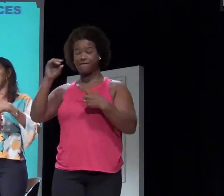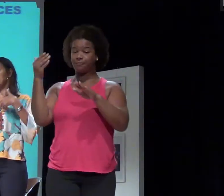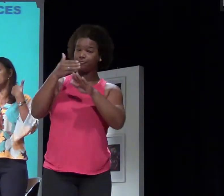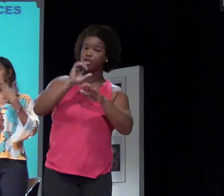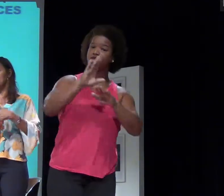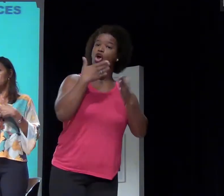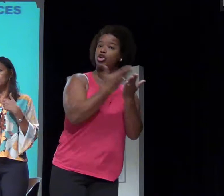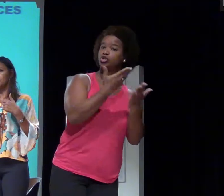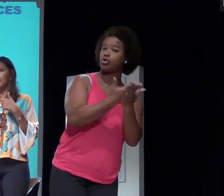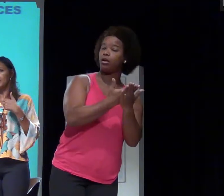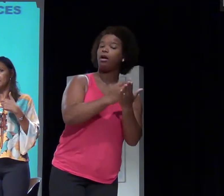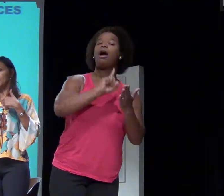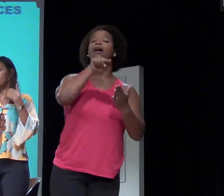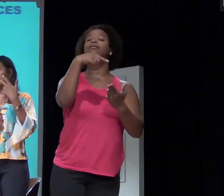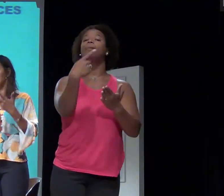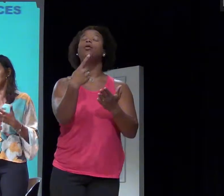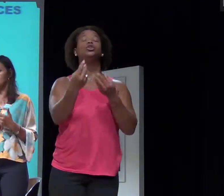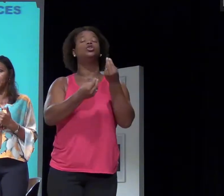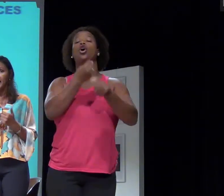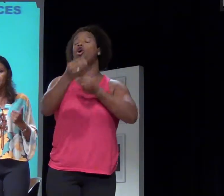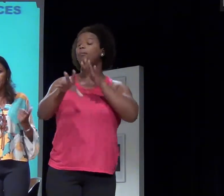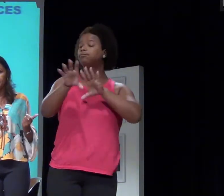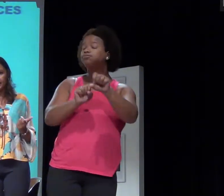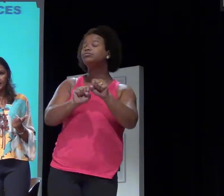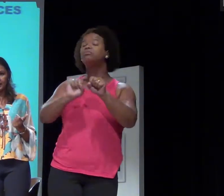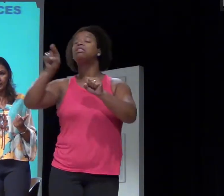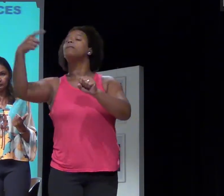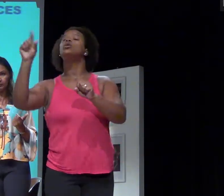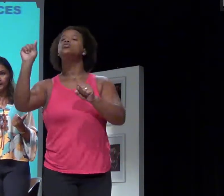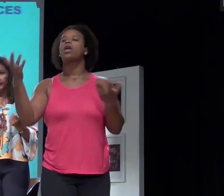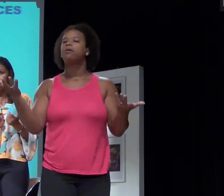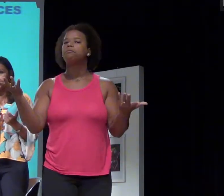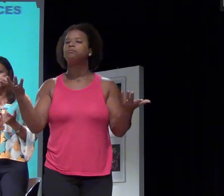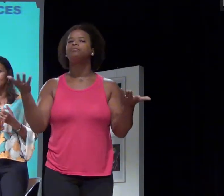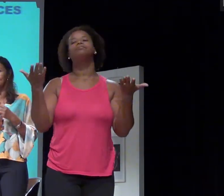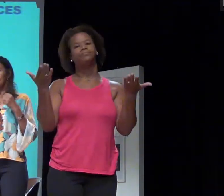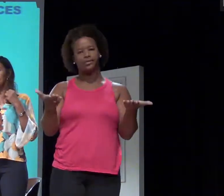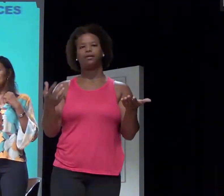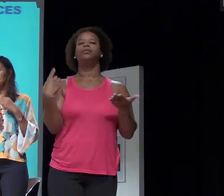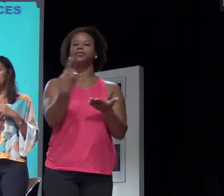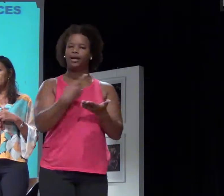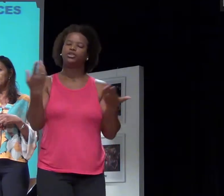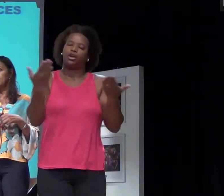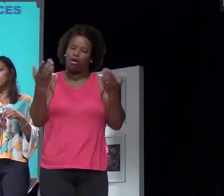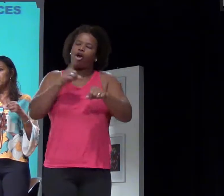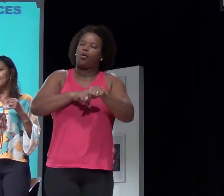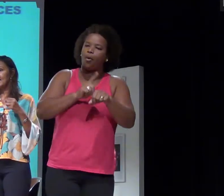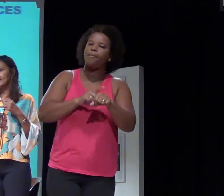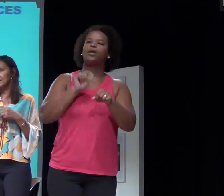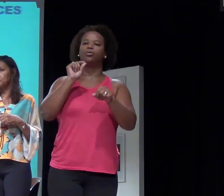a determinado tempo, quando não tiver mais como, ele vai sair da escola, e aí o que vai ser desse aluno? Então, a gente está nesse momento também